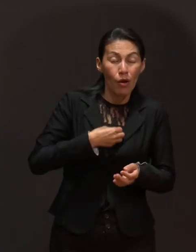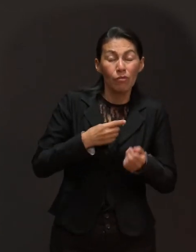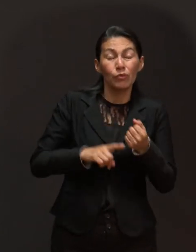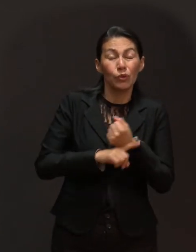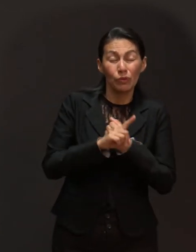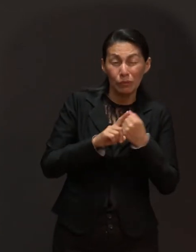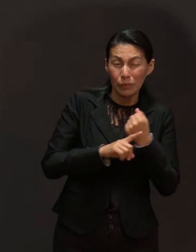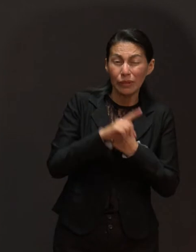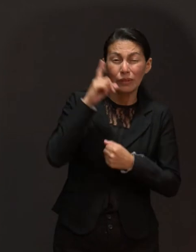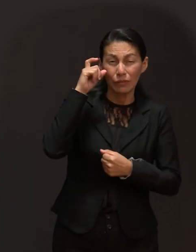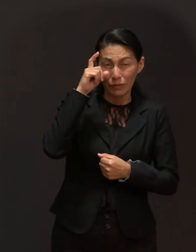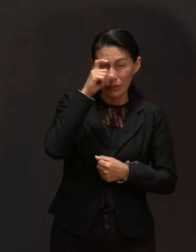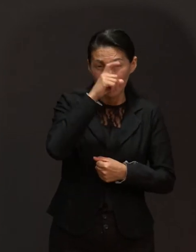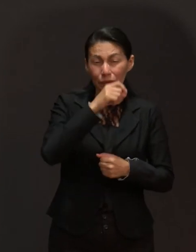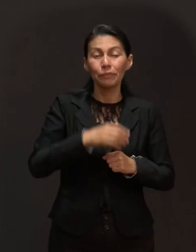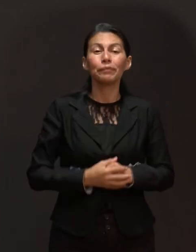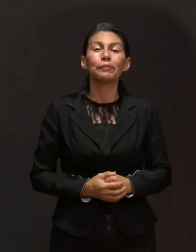crisis.